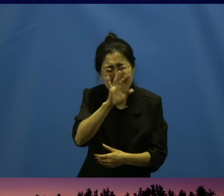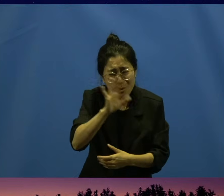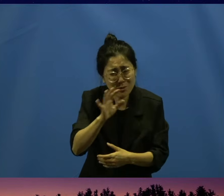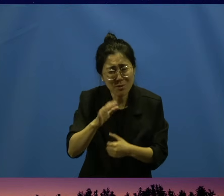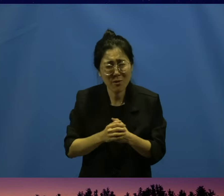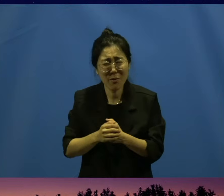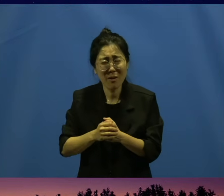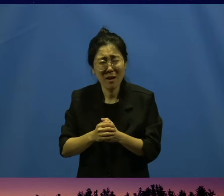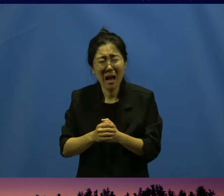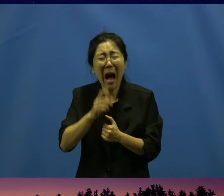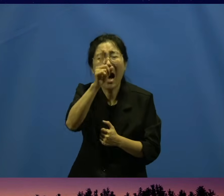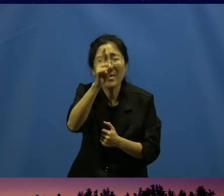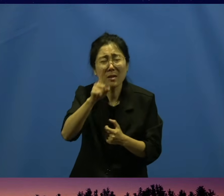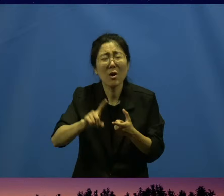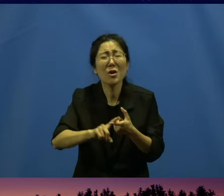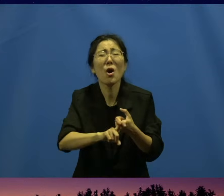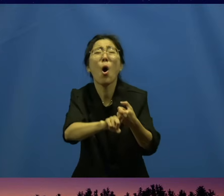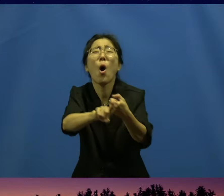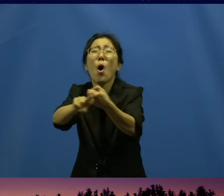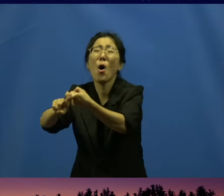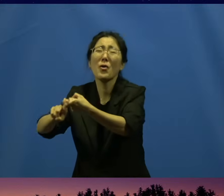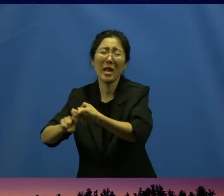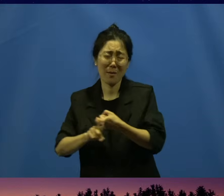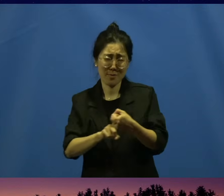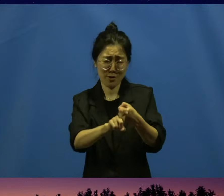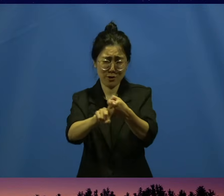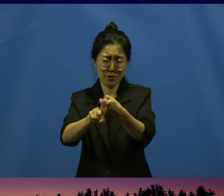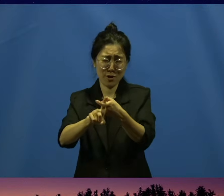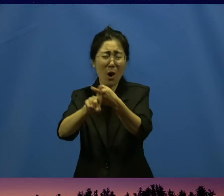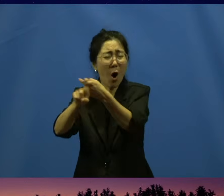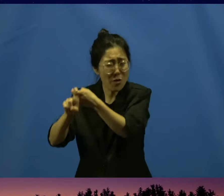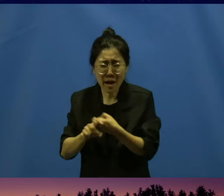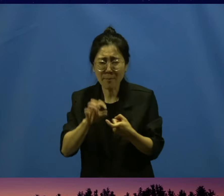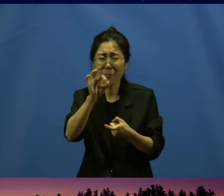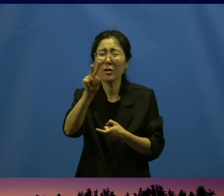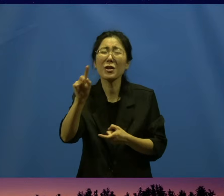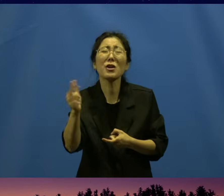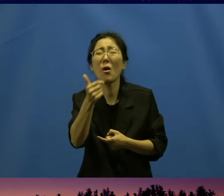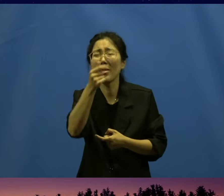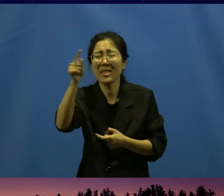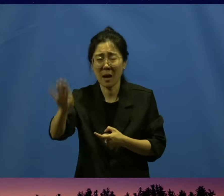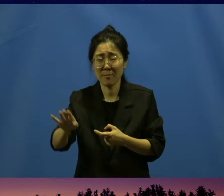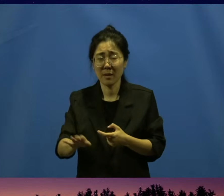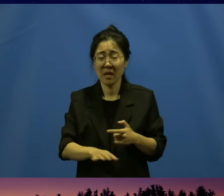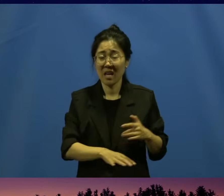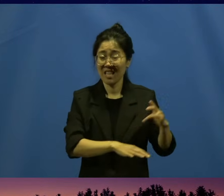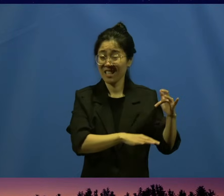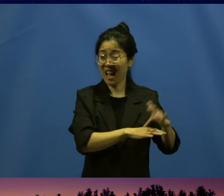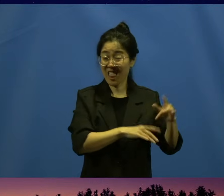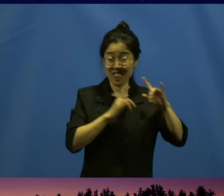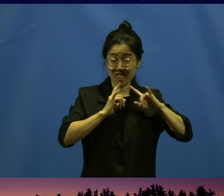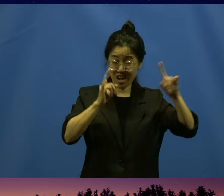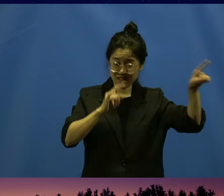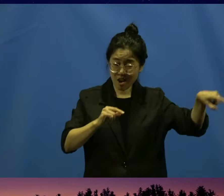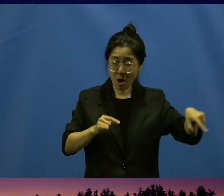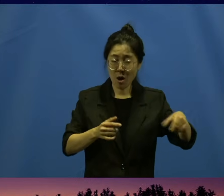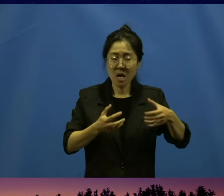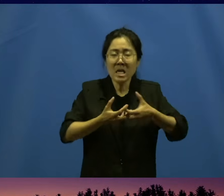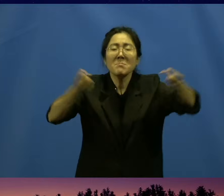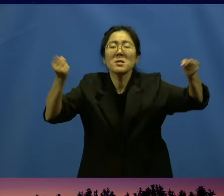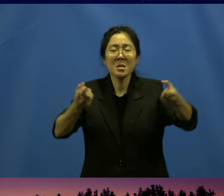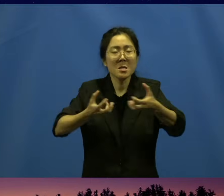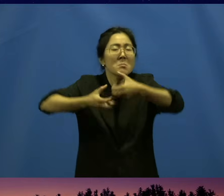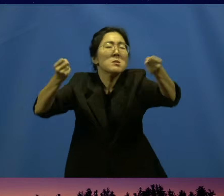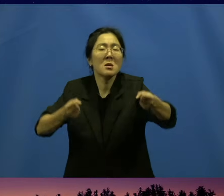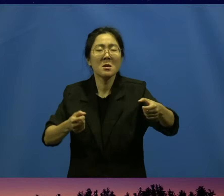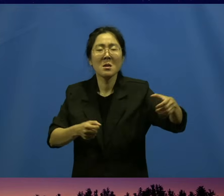뜻은 하나됨이지만 사탄의 뜻은 분열됨입니다. 사탄은 분열의 영이죠. 그래서 대한민국을